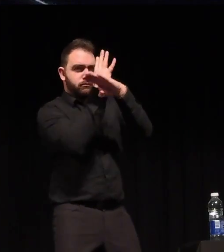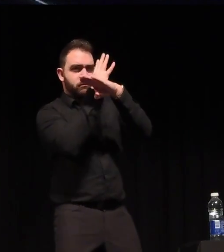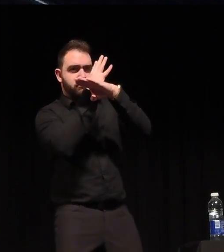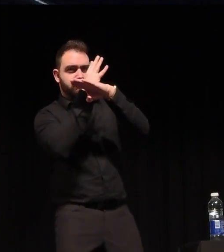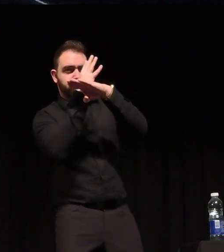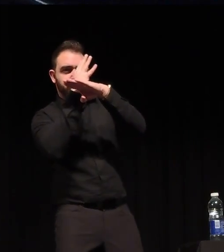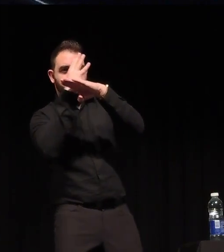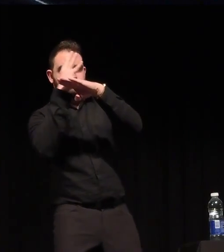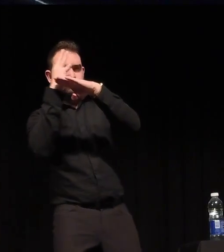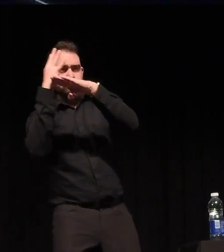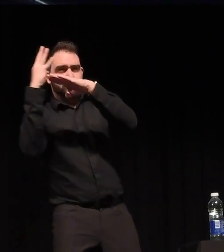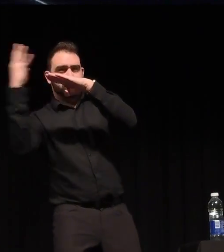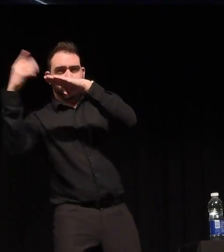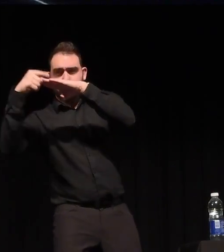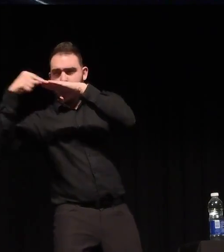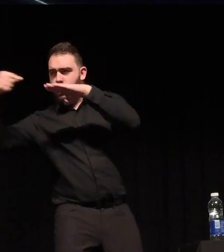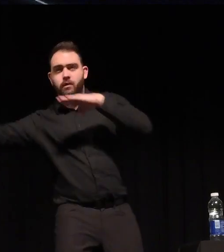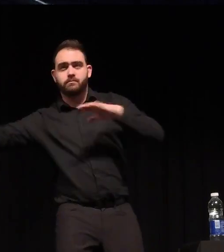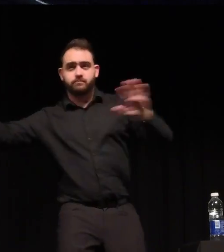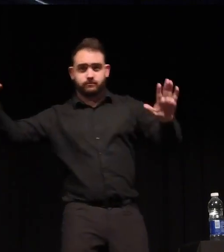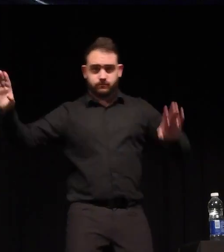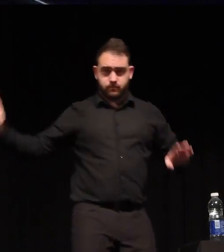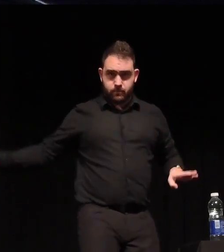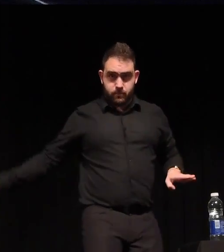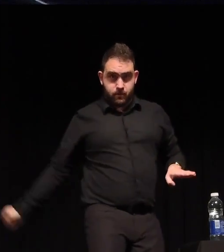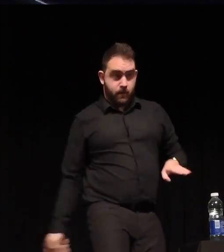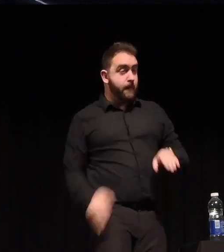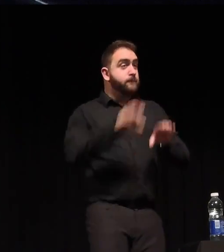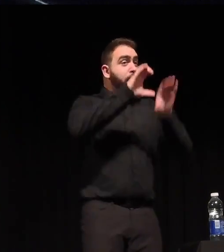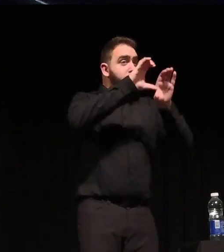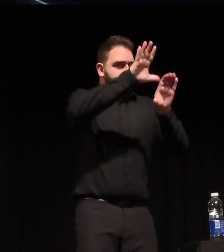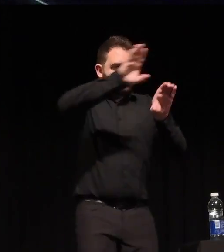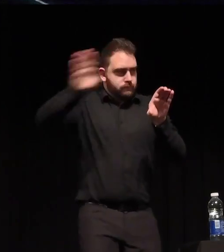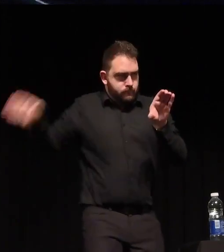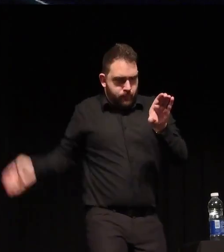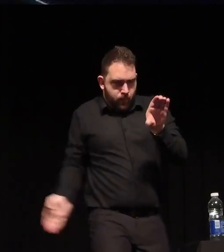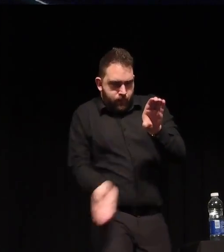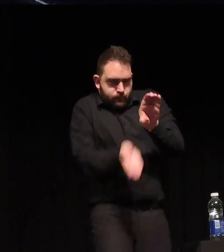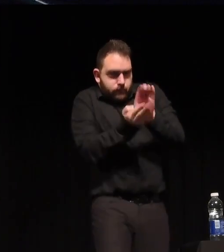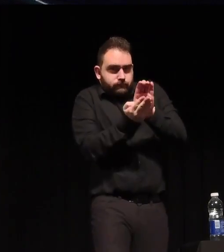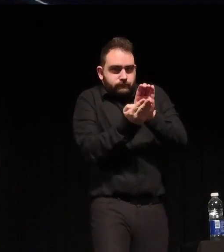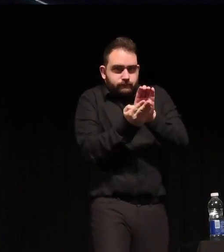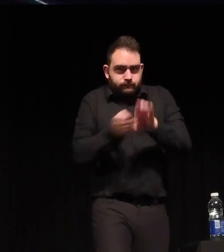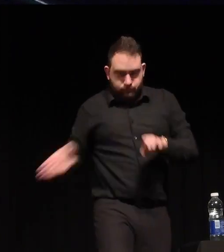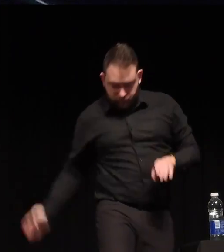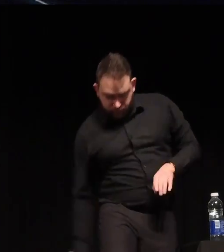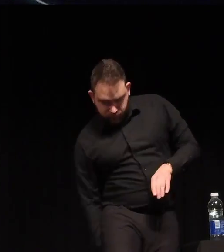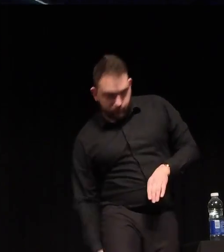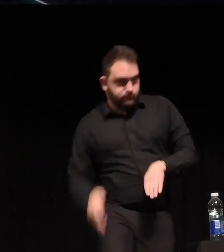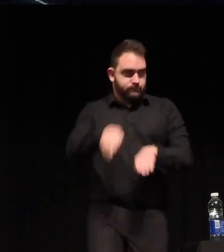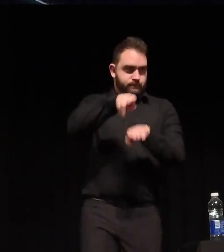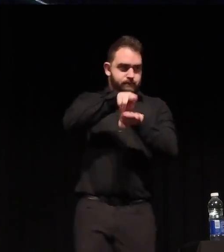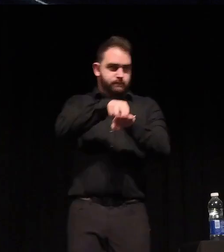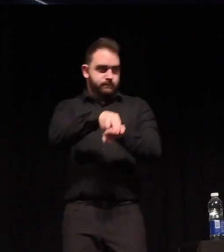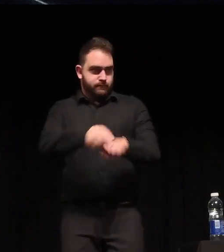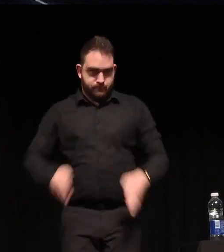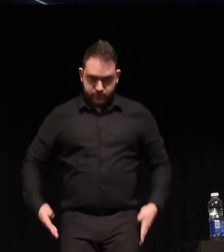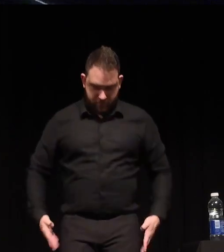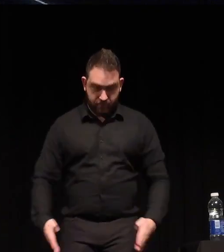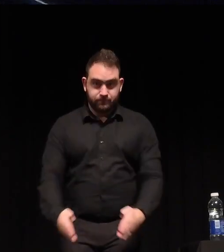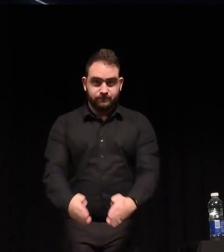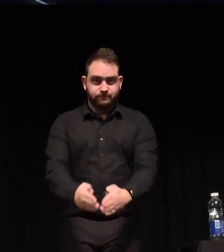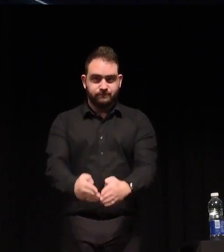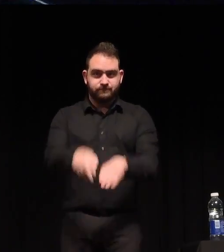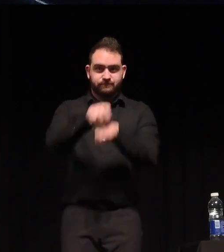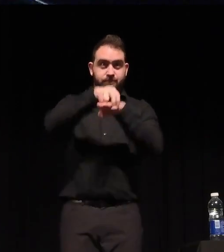il a tiré la queue sous ses fesses, puis il s'est assis dessus. Ça chatouillait. Il s'est approché du bord, il a